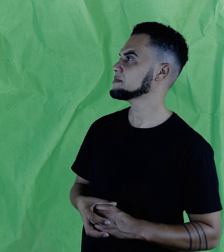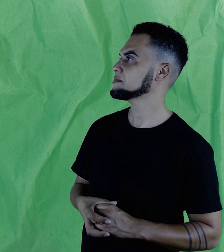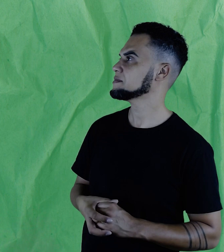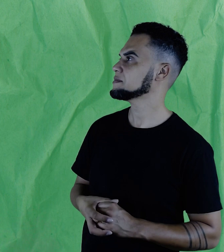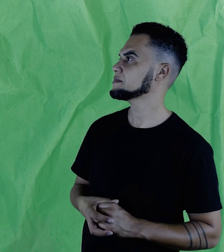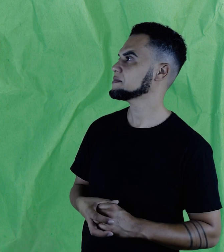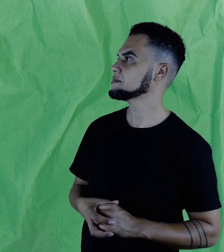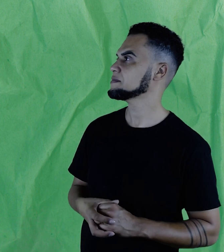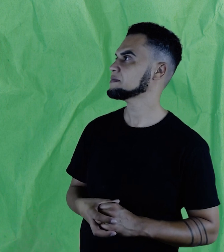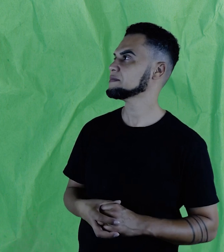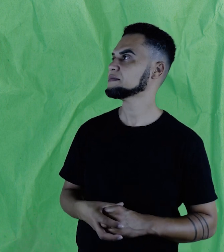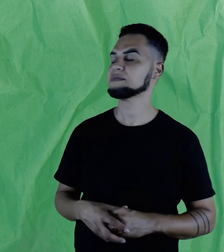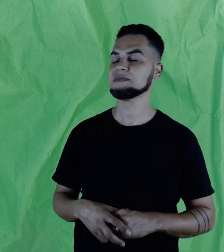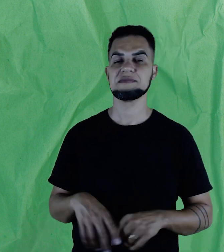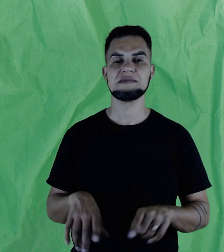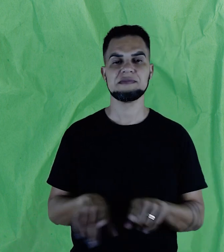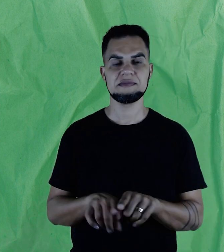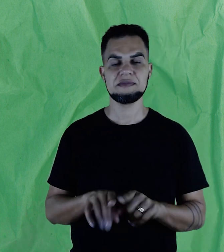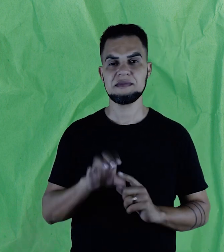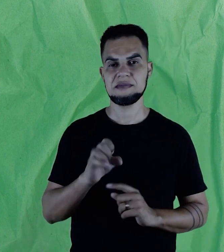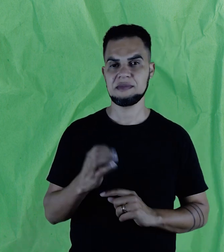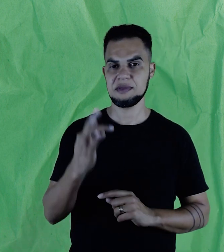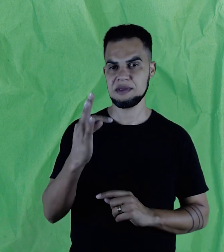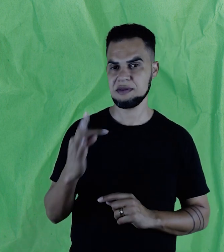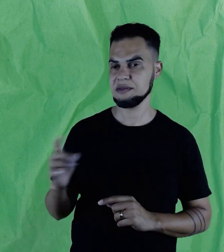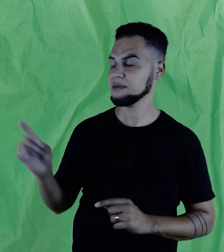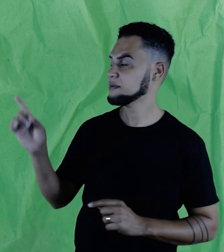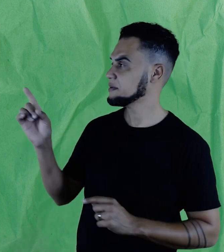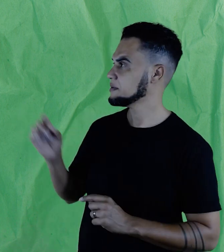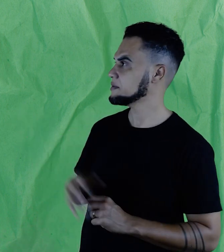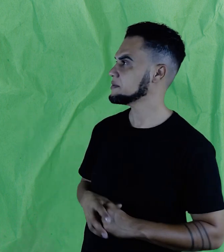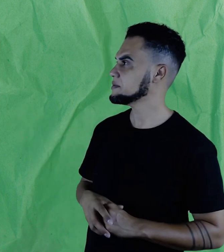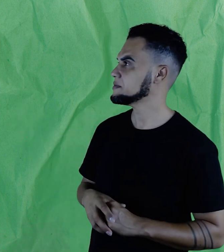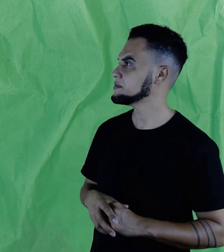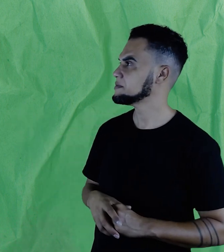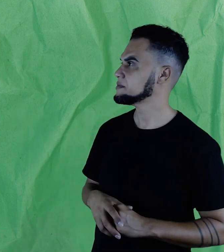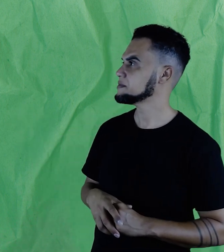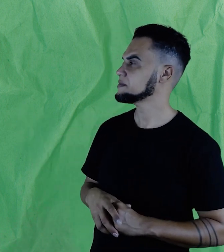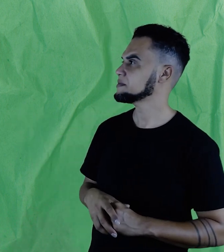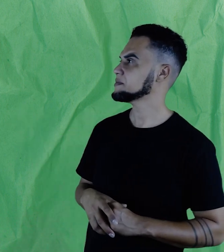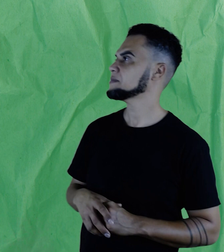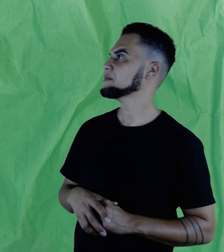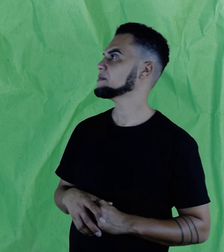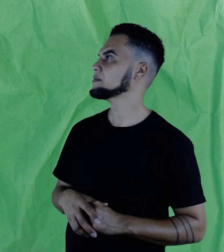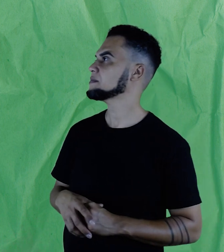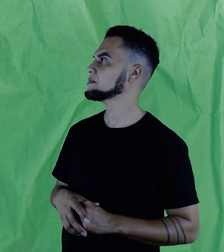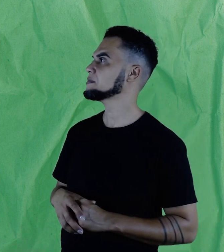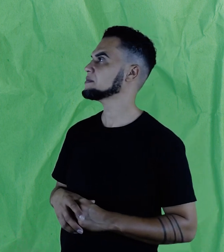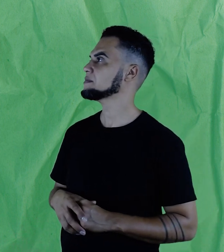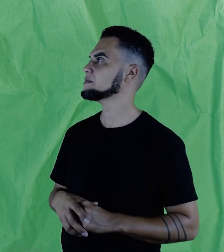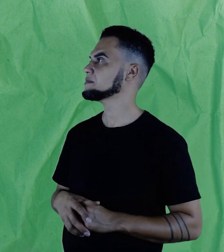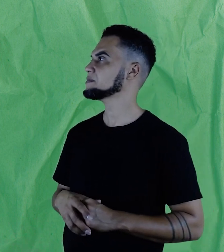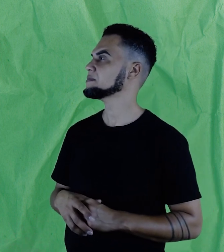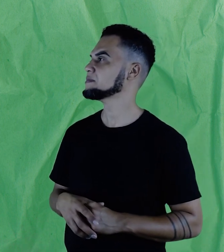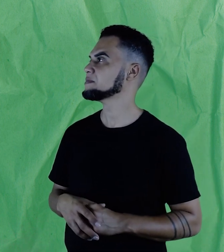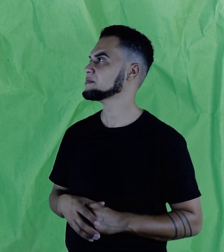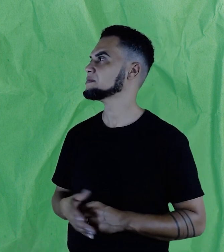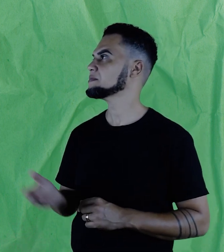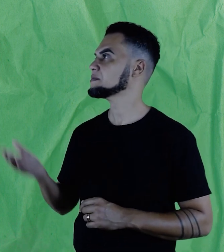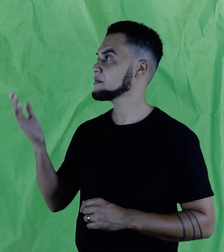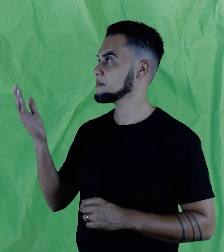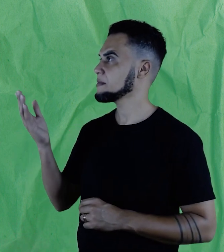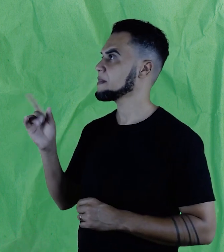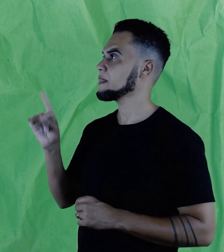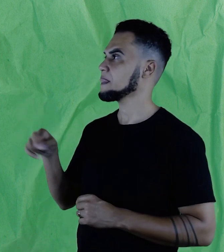E tenho aqui um created at, que é timestamp. E esse created at